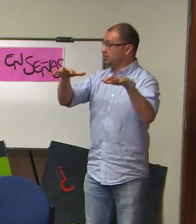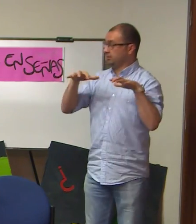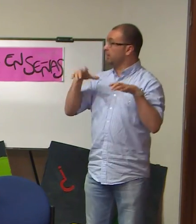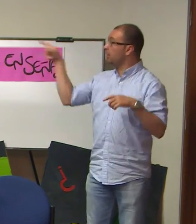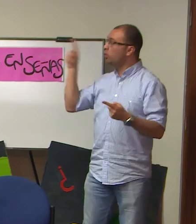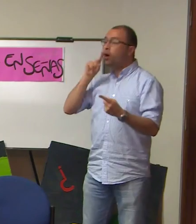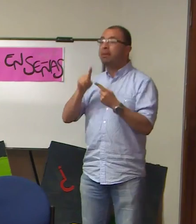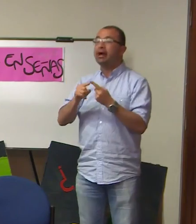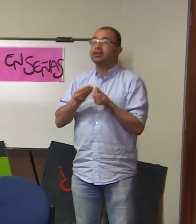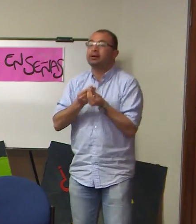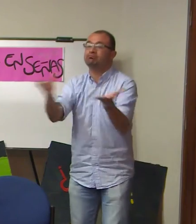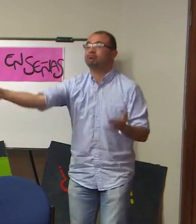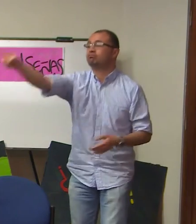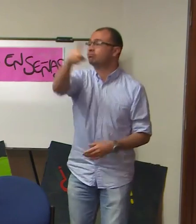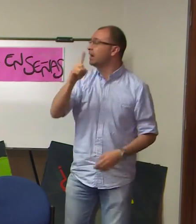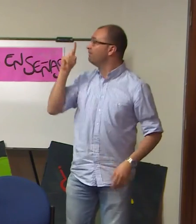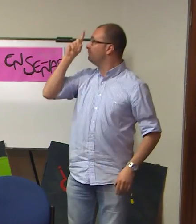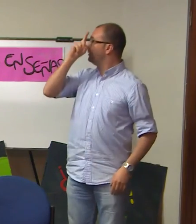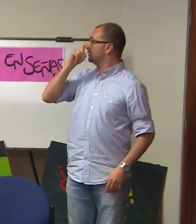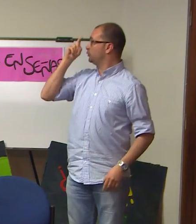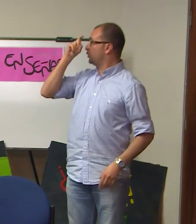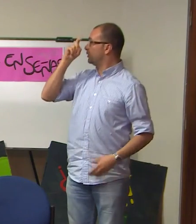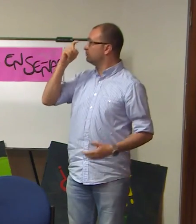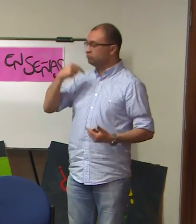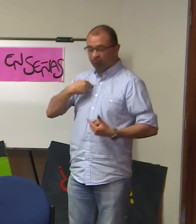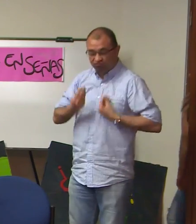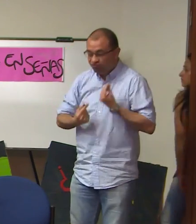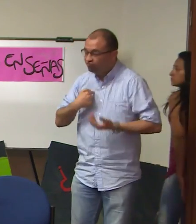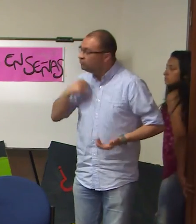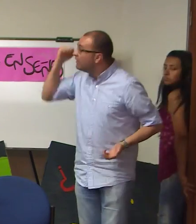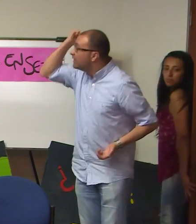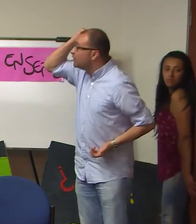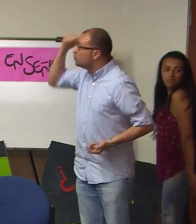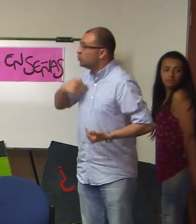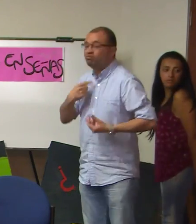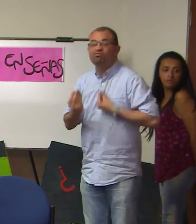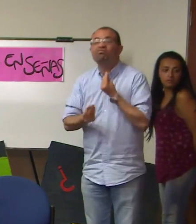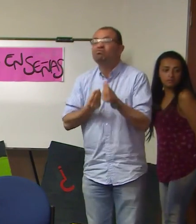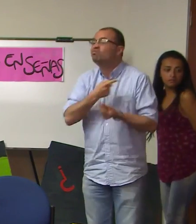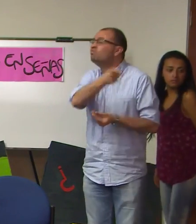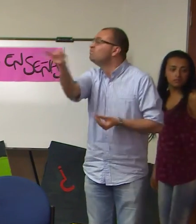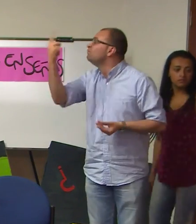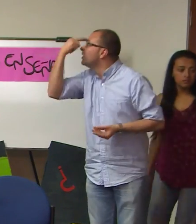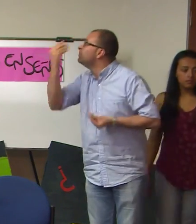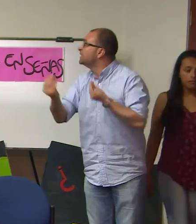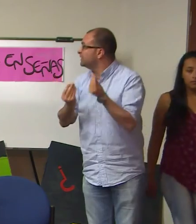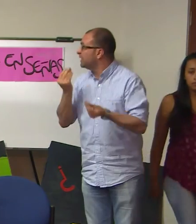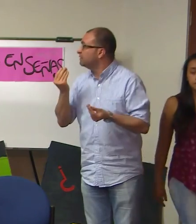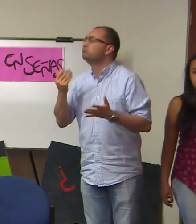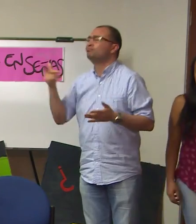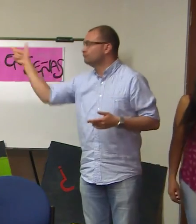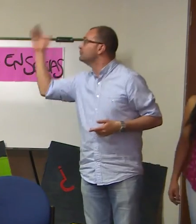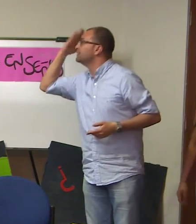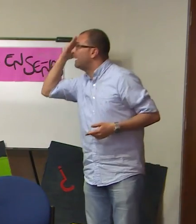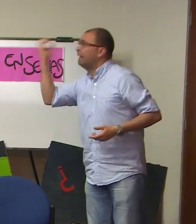allí son maestros y ella lo que quiere es dar una reflexión de ese ser maestro, de que los que están